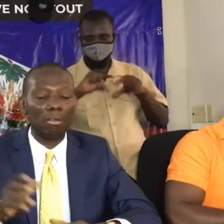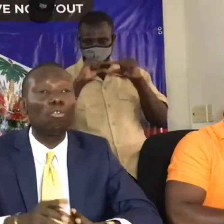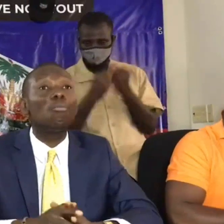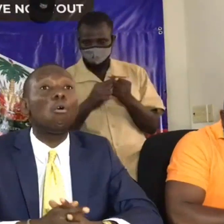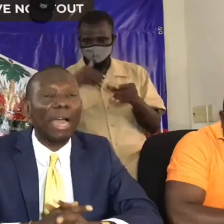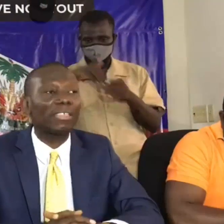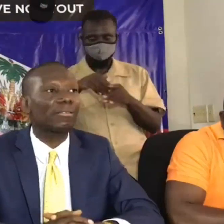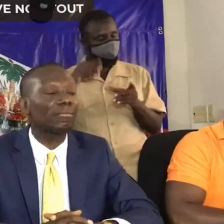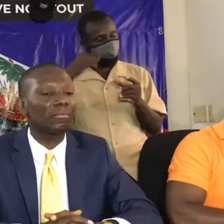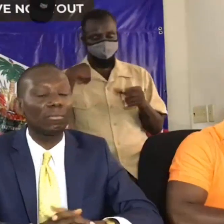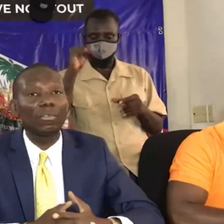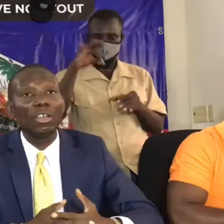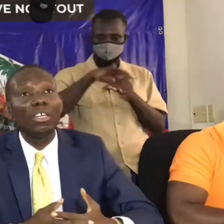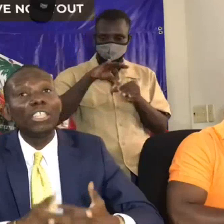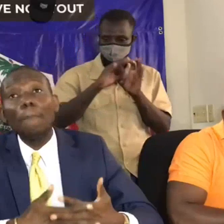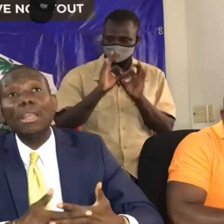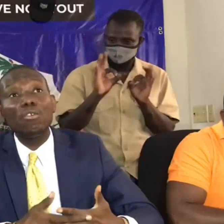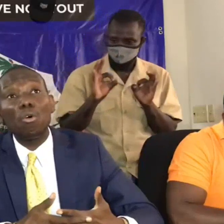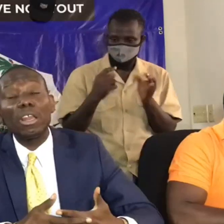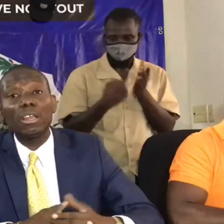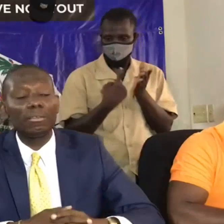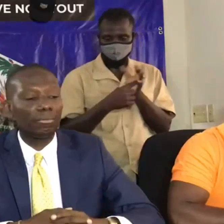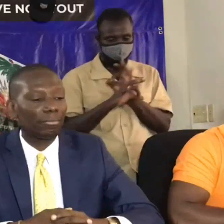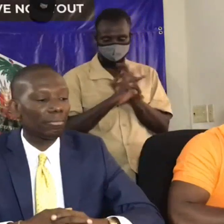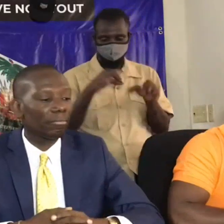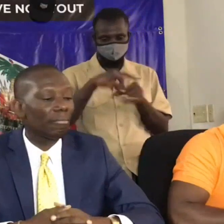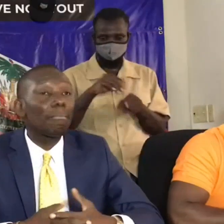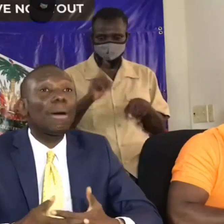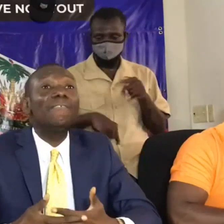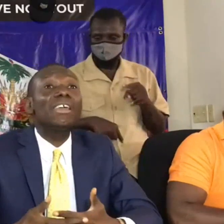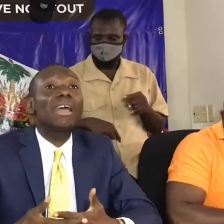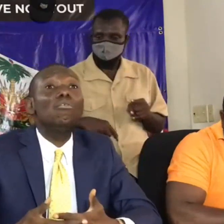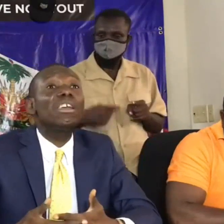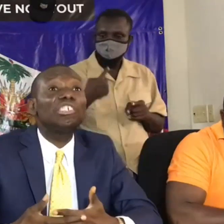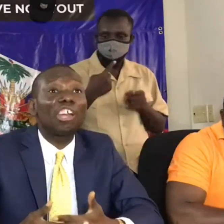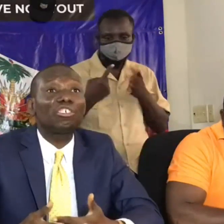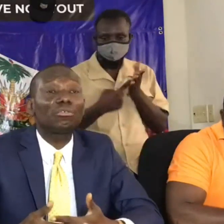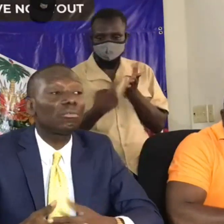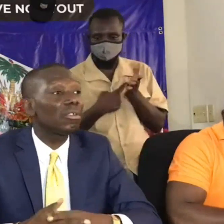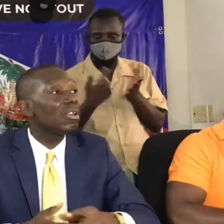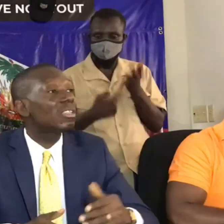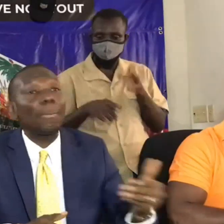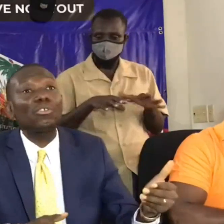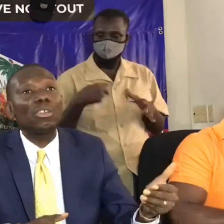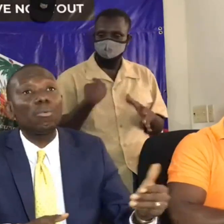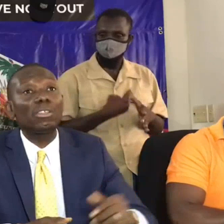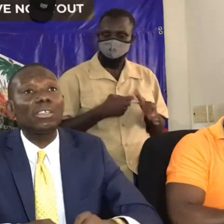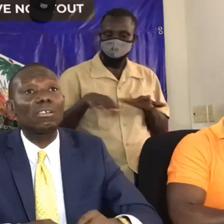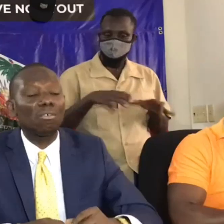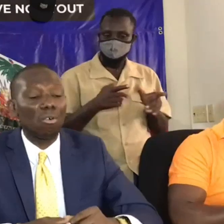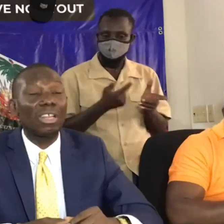d'appel du Port-au-Prince. Jean-Pierre, nous connaissons là, pas de véritablement de charge. Ces